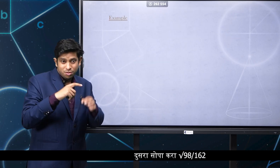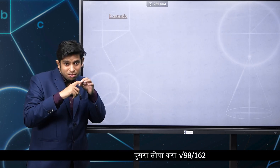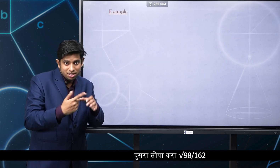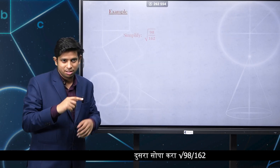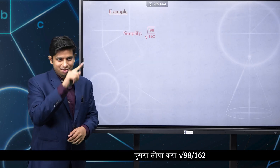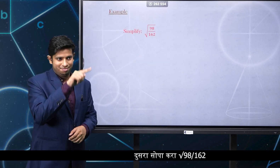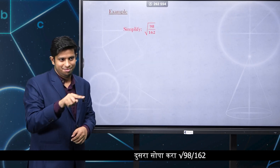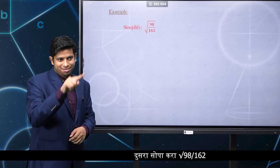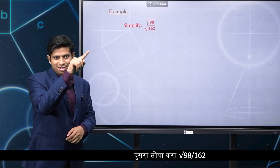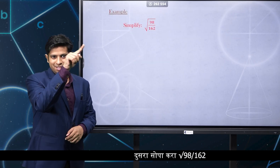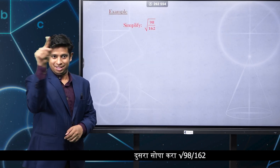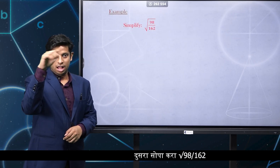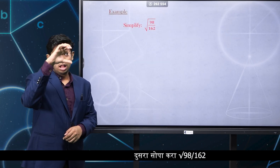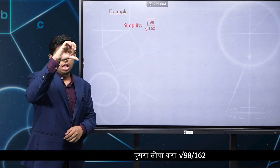दुसरा सोपा करा. वर्गमुळामध्ये